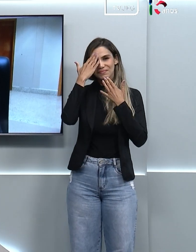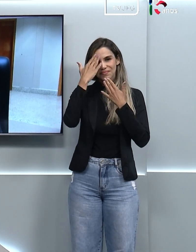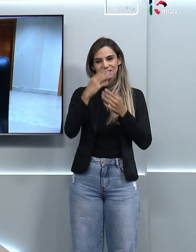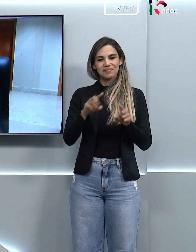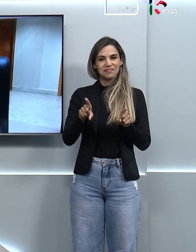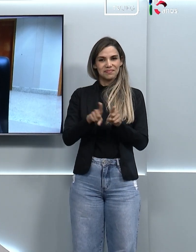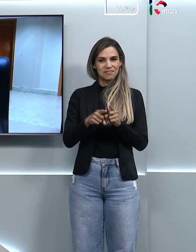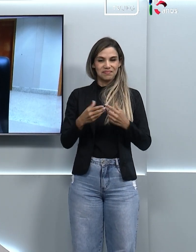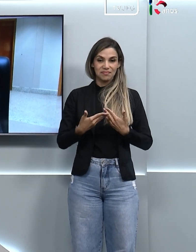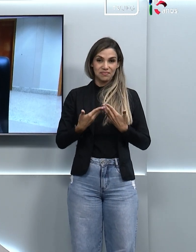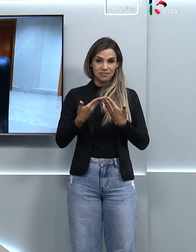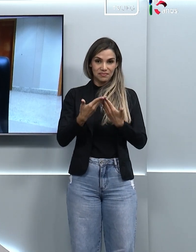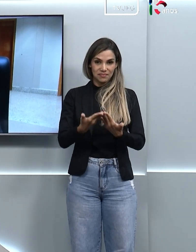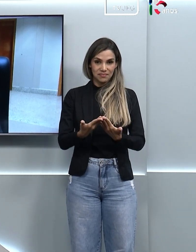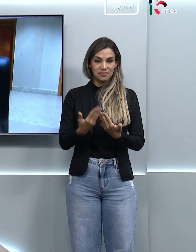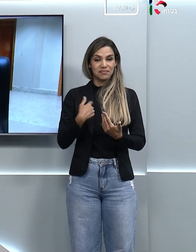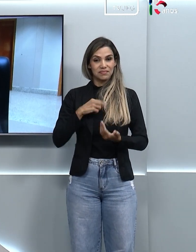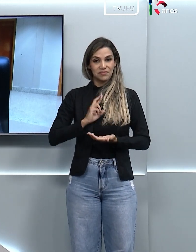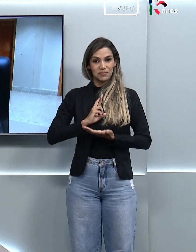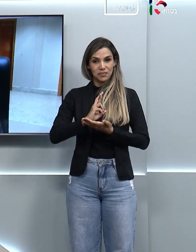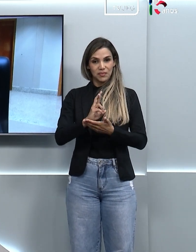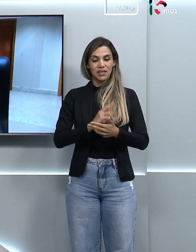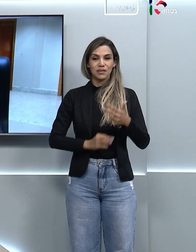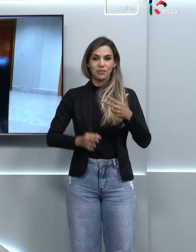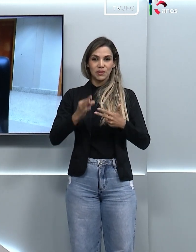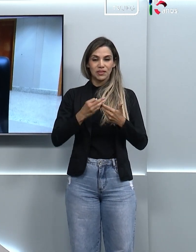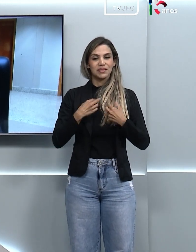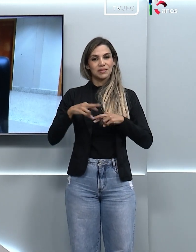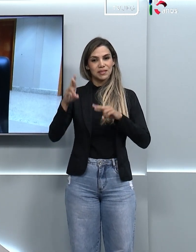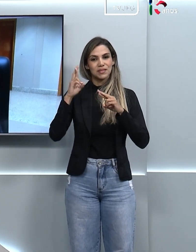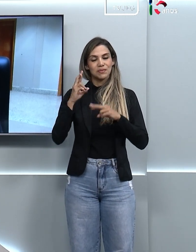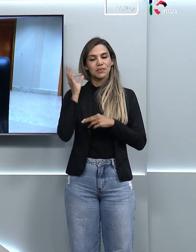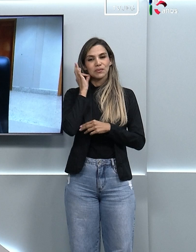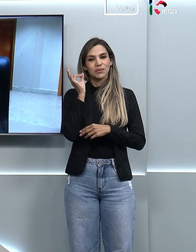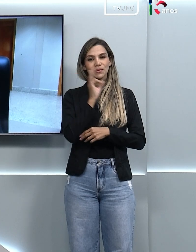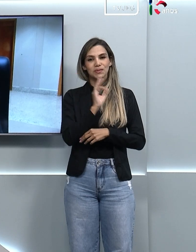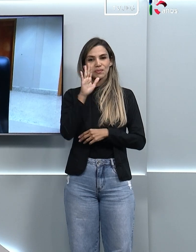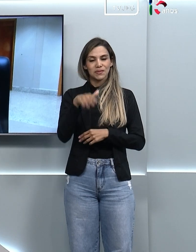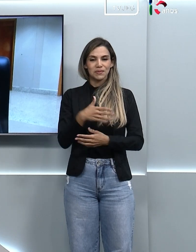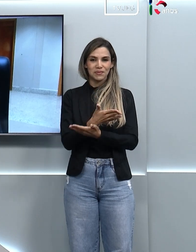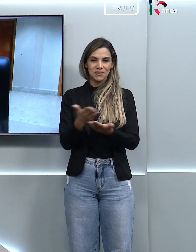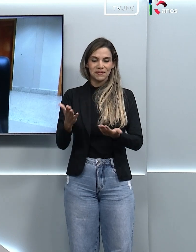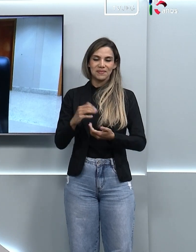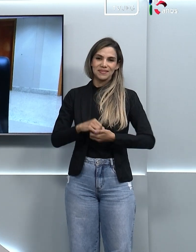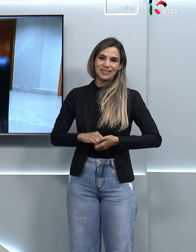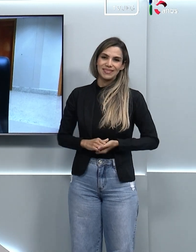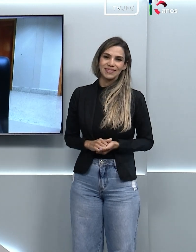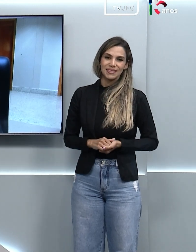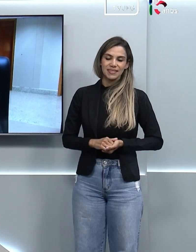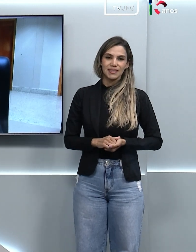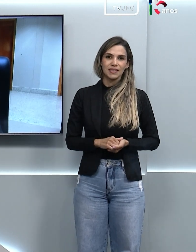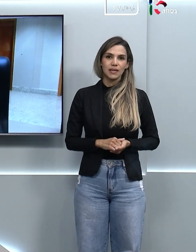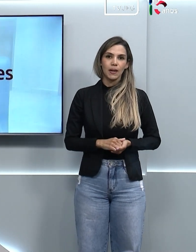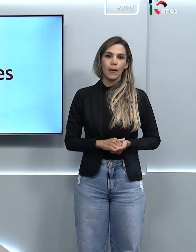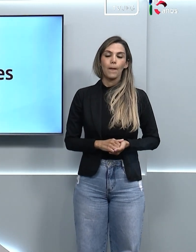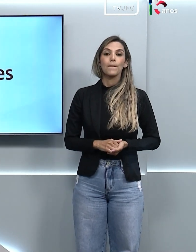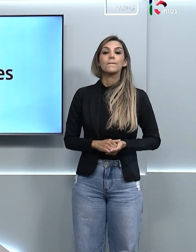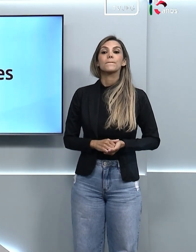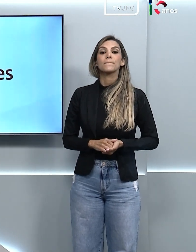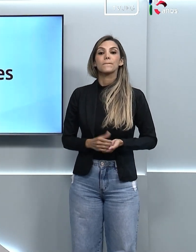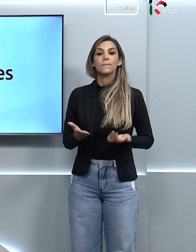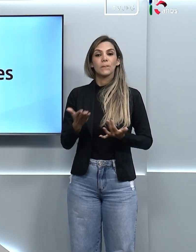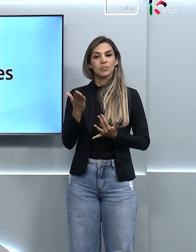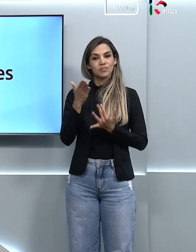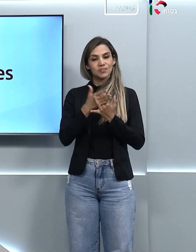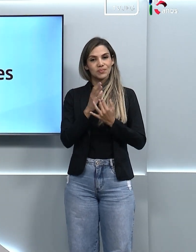do Poder Judiciário, a oportunidade da TV UFG e desejo uma excelente tarde a todos. O senhor também, obrigada. Bom, agora a gente